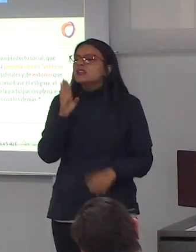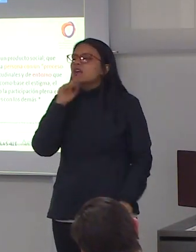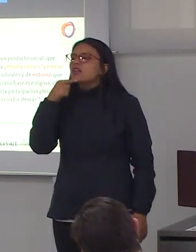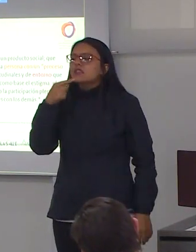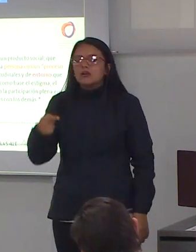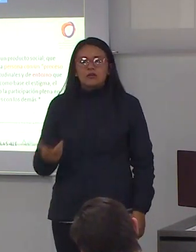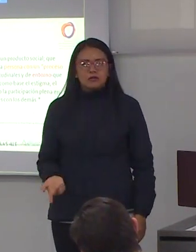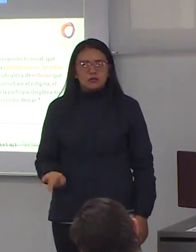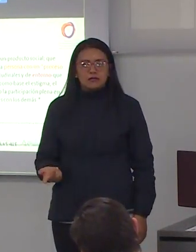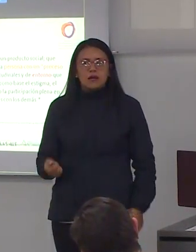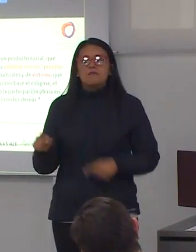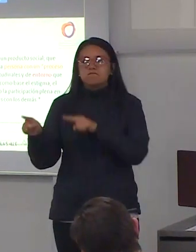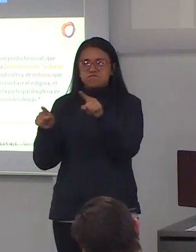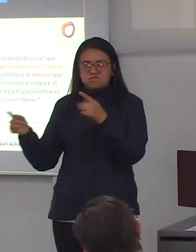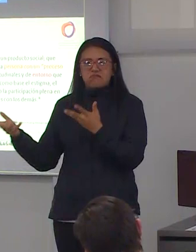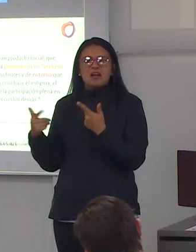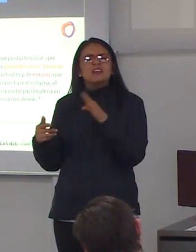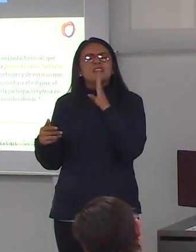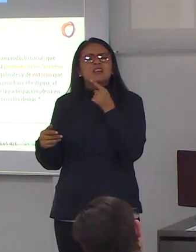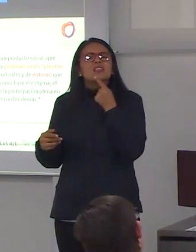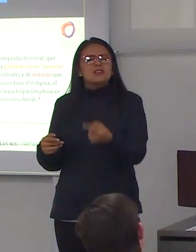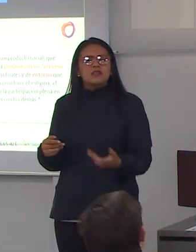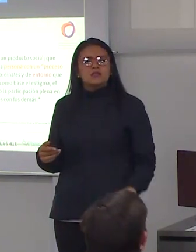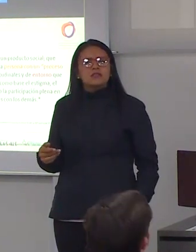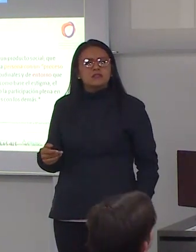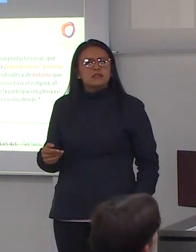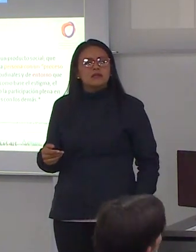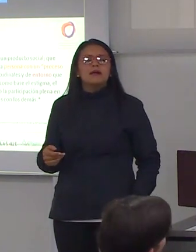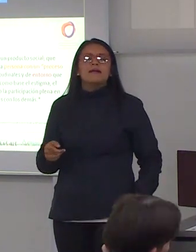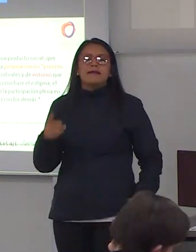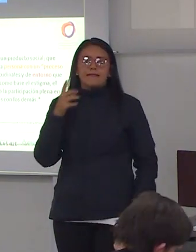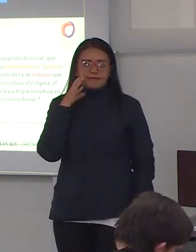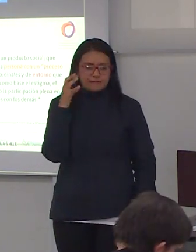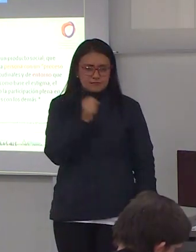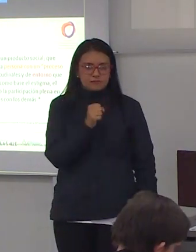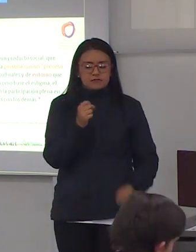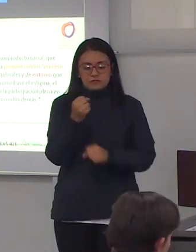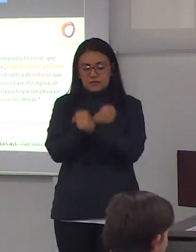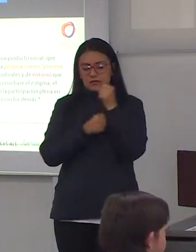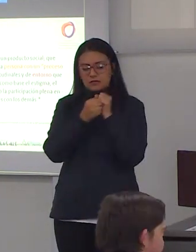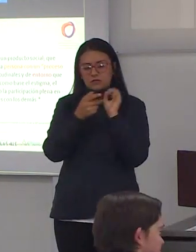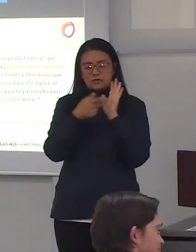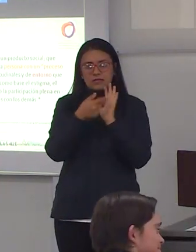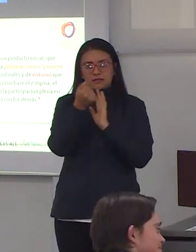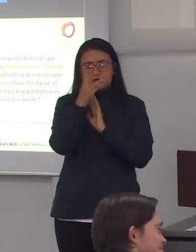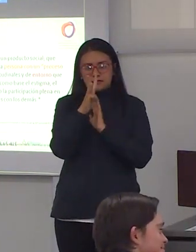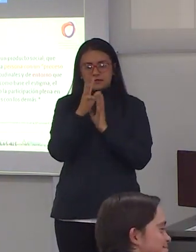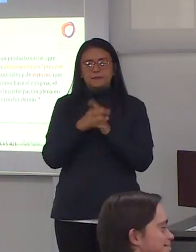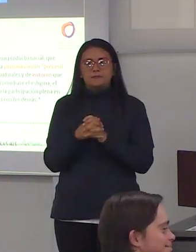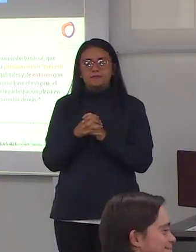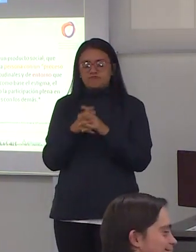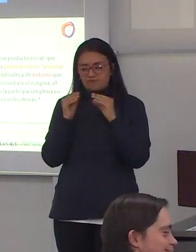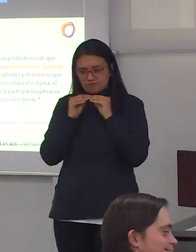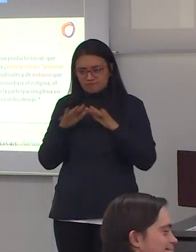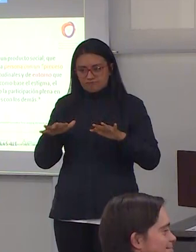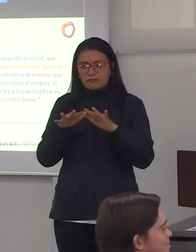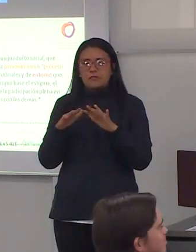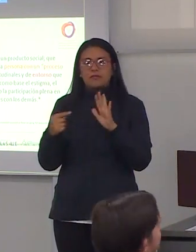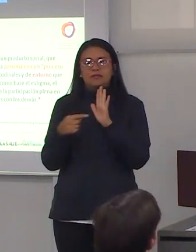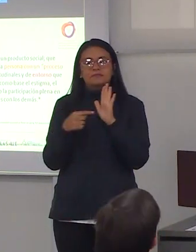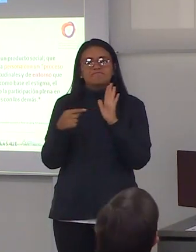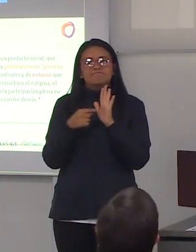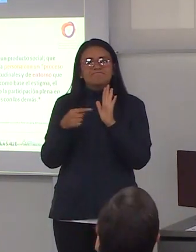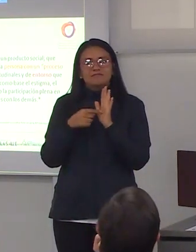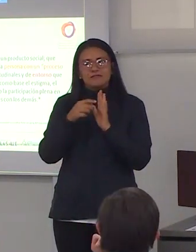dice? como dicen por ahí ¿quién dice? logramos en el 2013 emitir este este